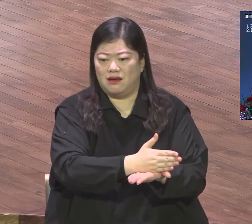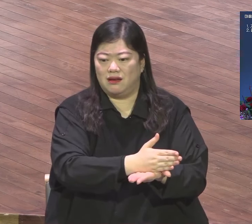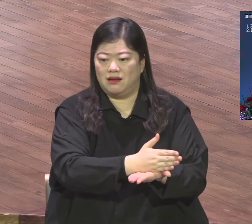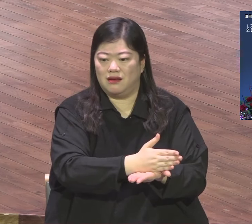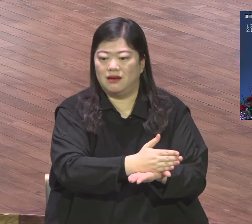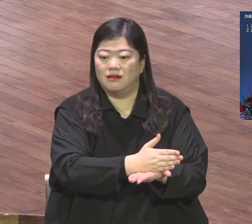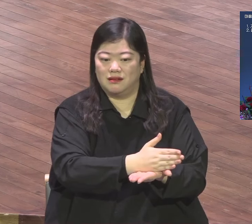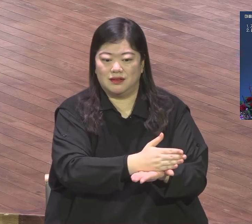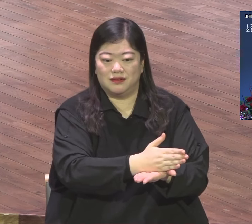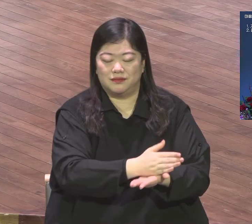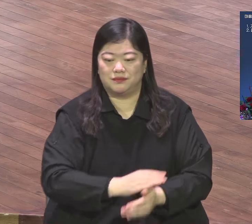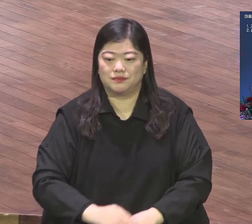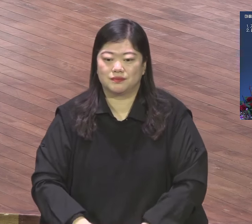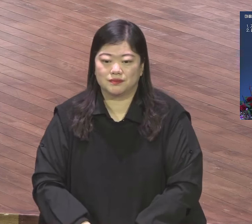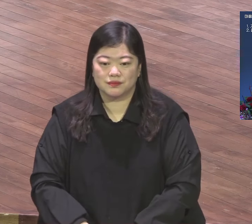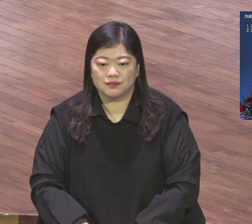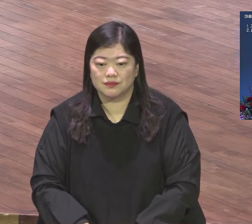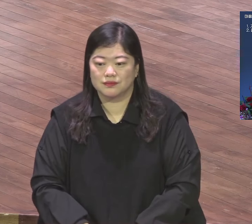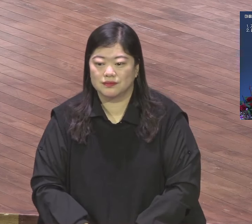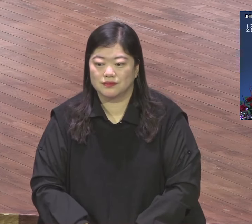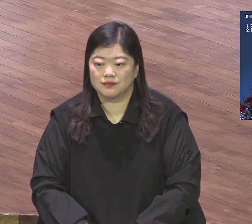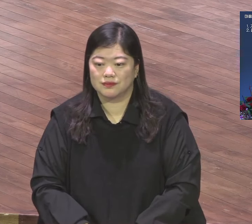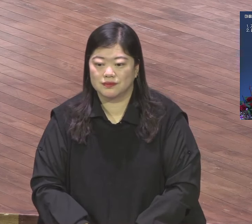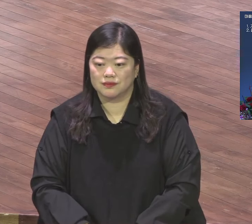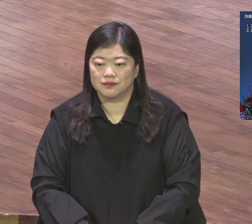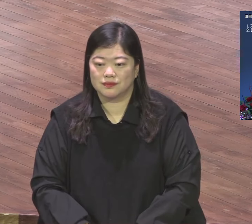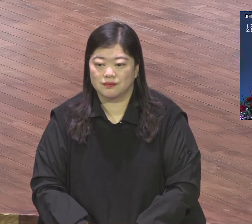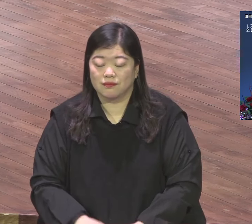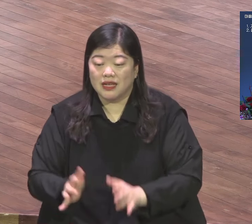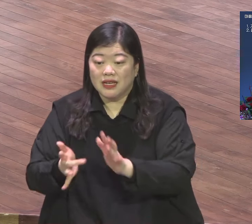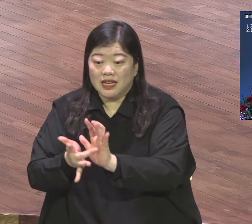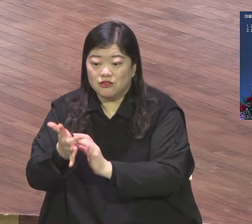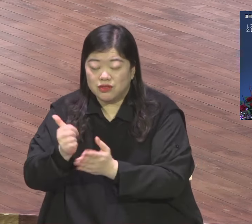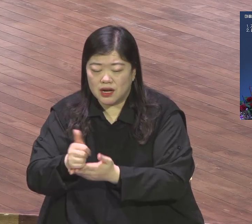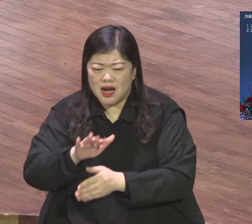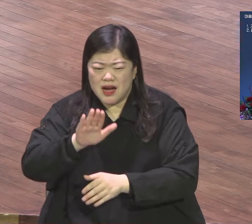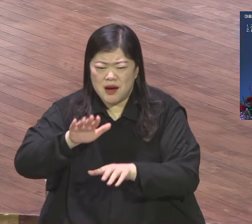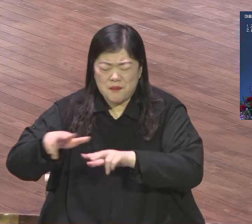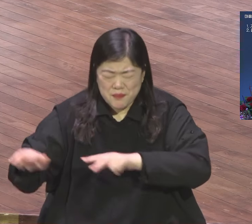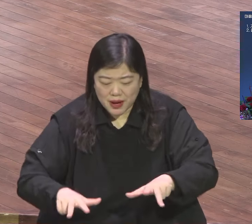용기를 내서 지금 당장 그의 두려워하는 마음을 그냥 말로